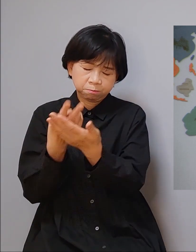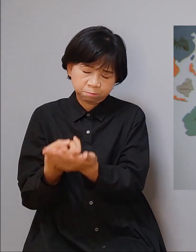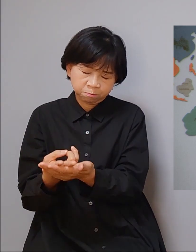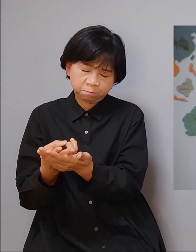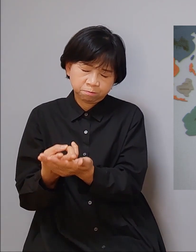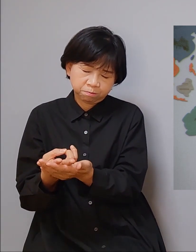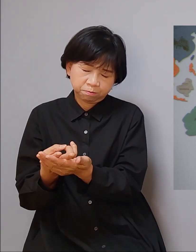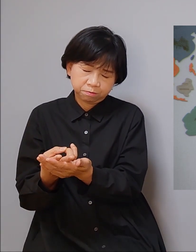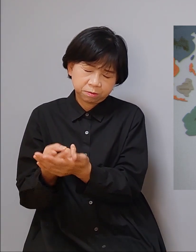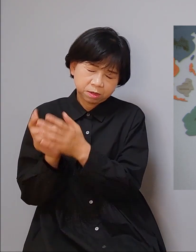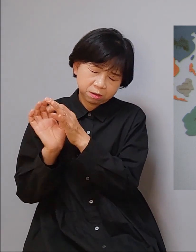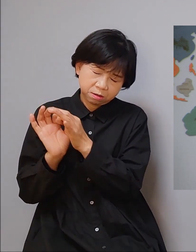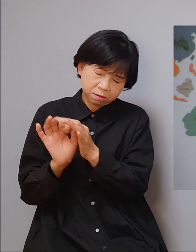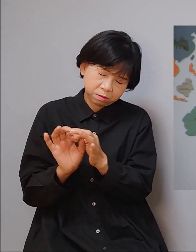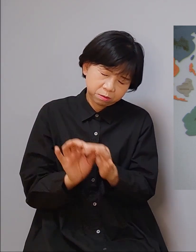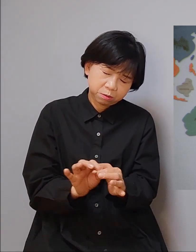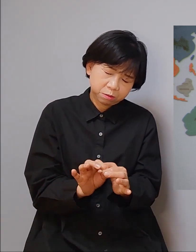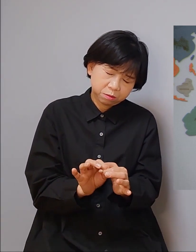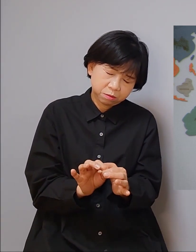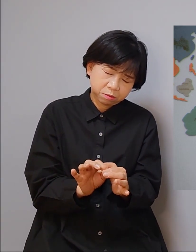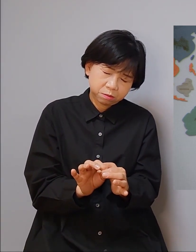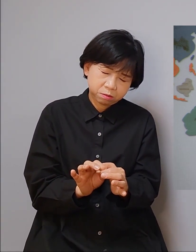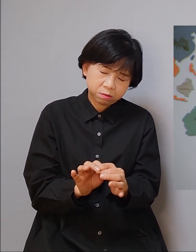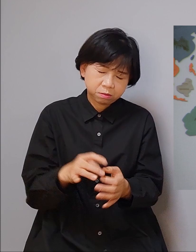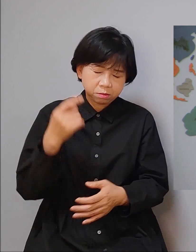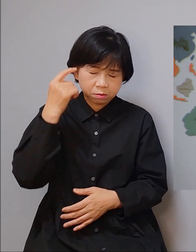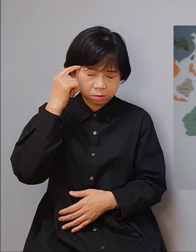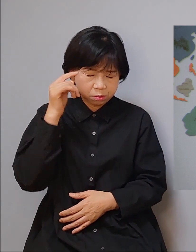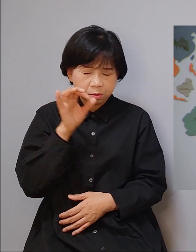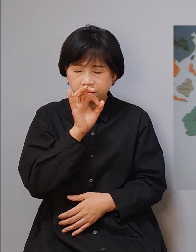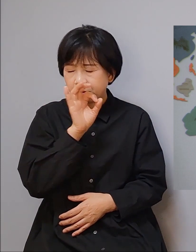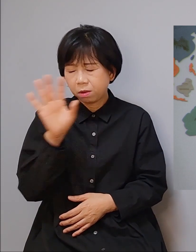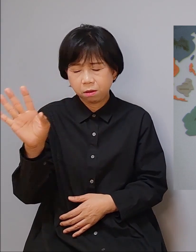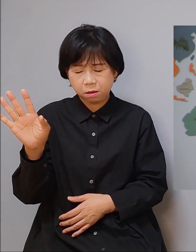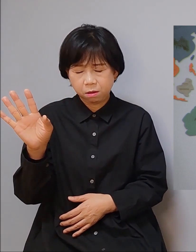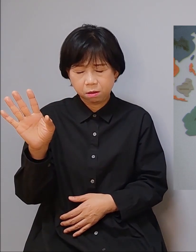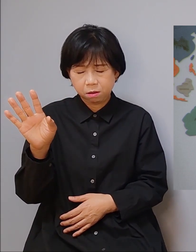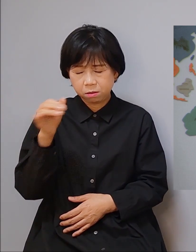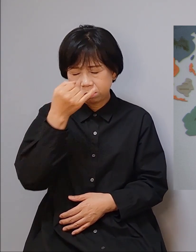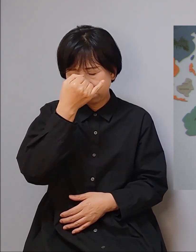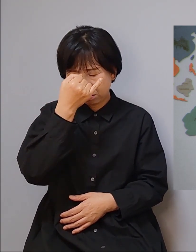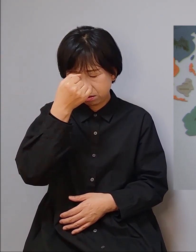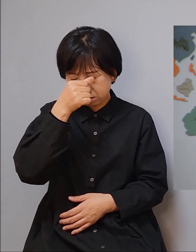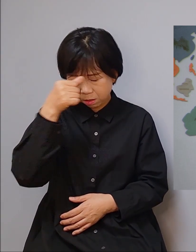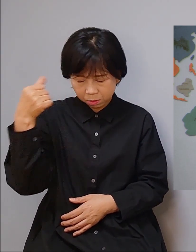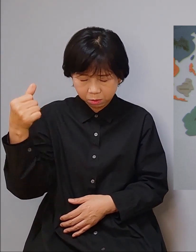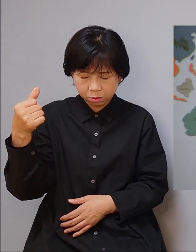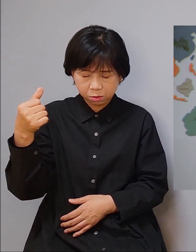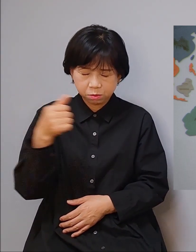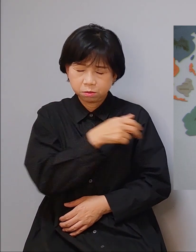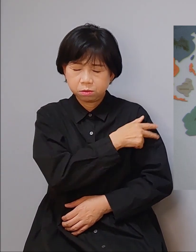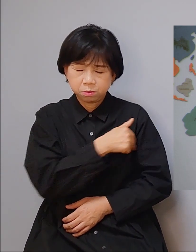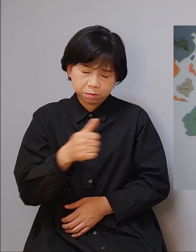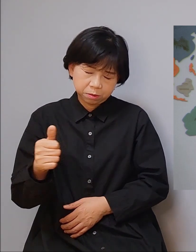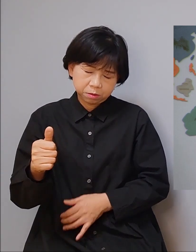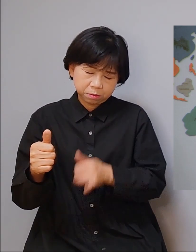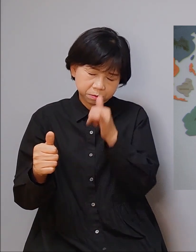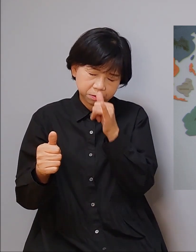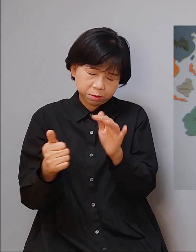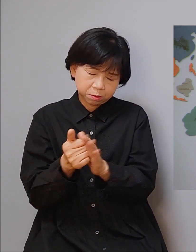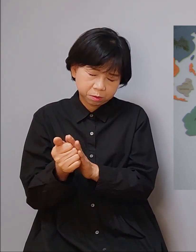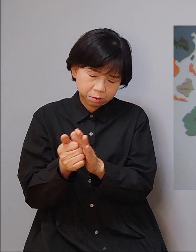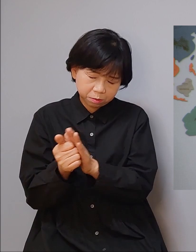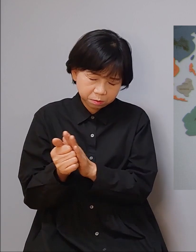분들, 의식이 없는 우리 장로님, 집사님 계십니다. 하나님, 위로하여